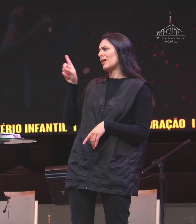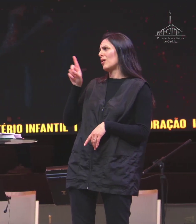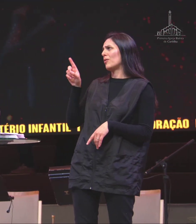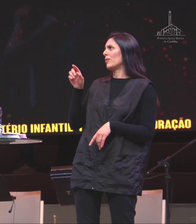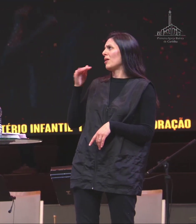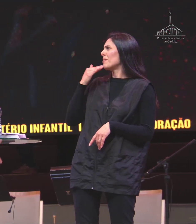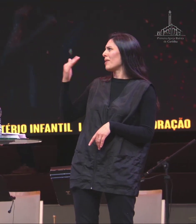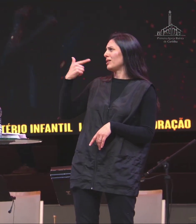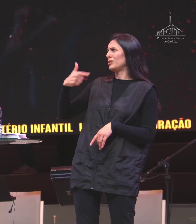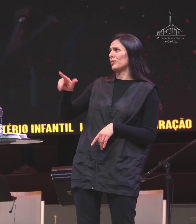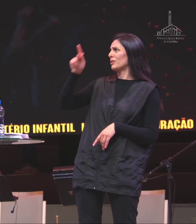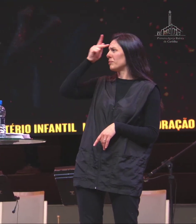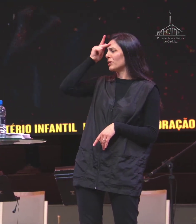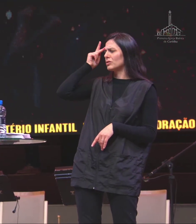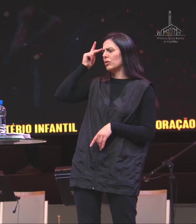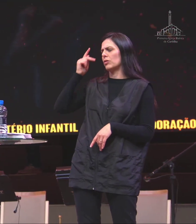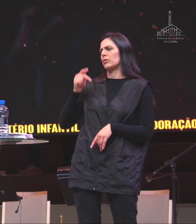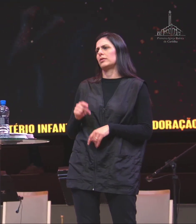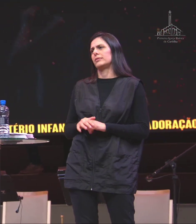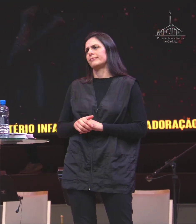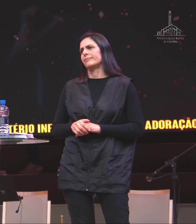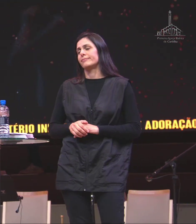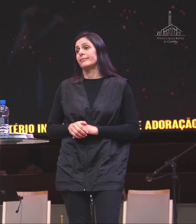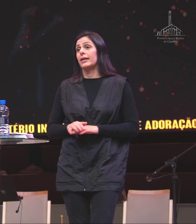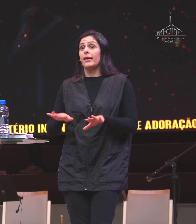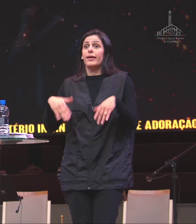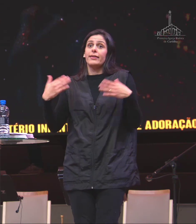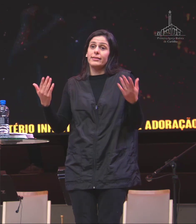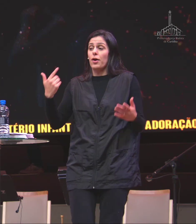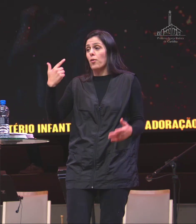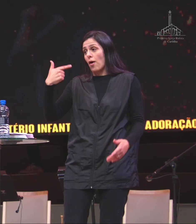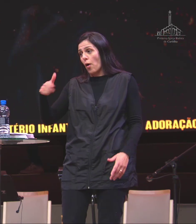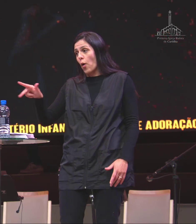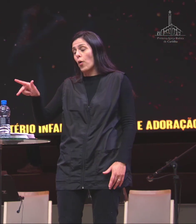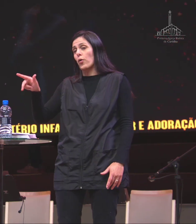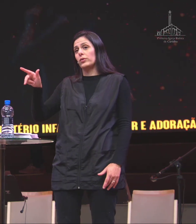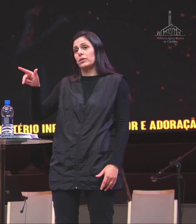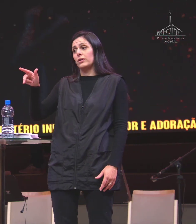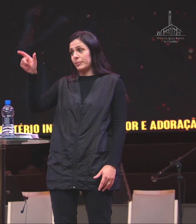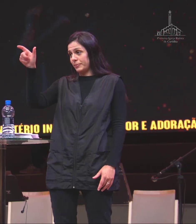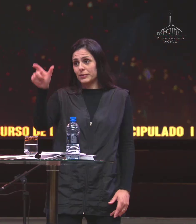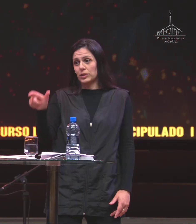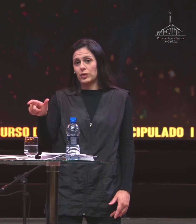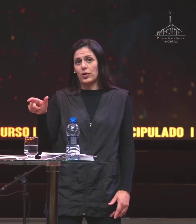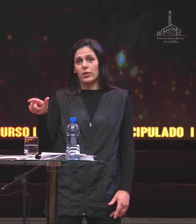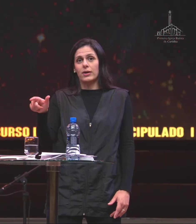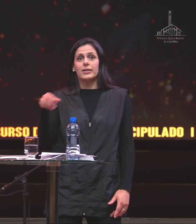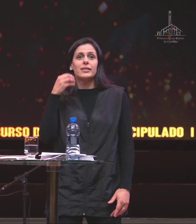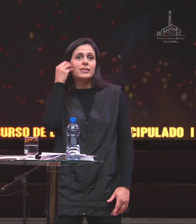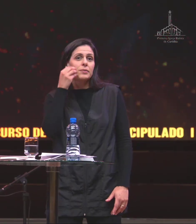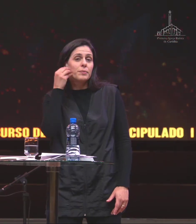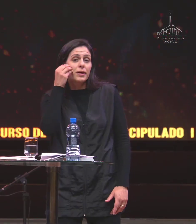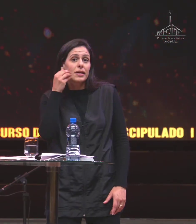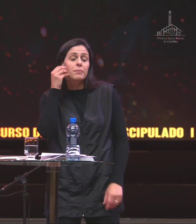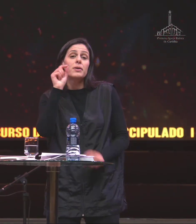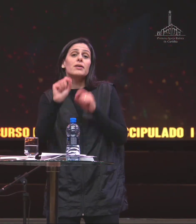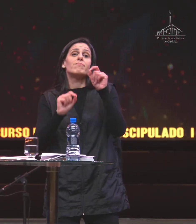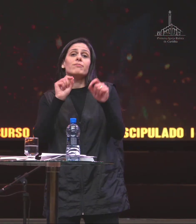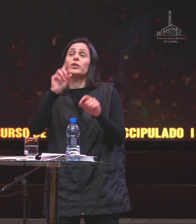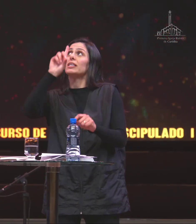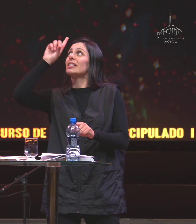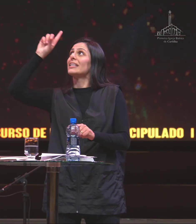está sobrando, mas nunca está sobrando, gente. E Deus vai provendo, né? Eu falei, ai meu Deus, não tenho dinheiro nenhum para fazer, né? Eu falei, mas